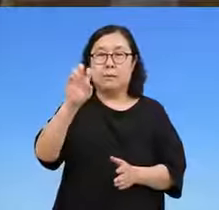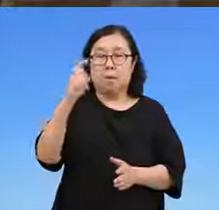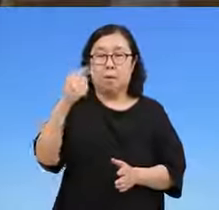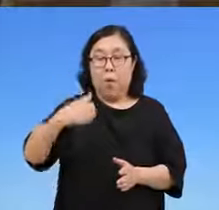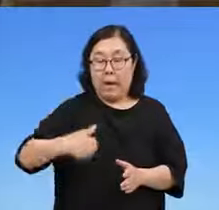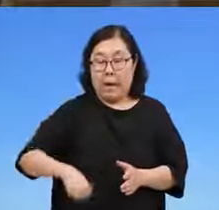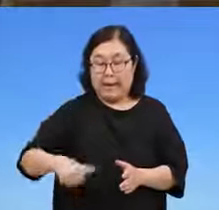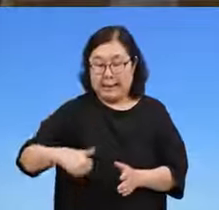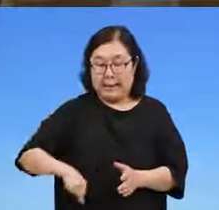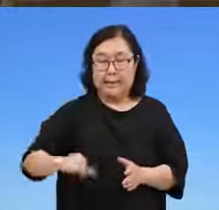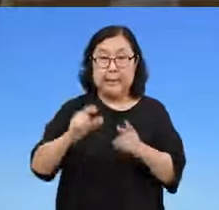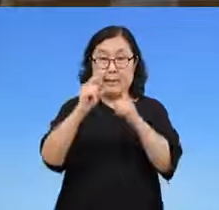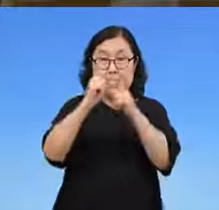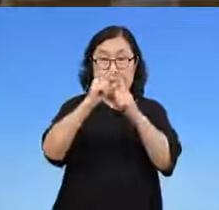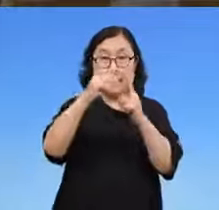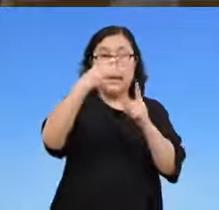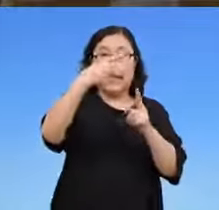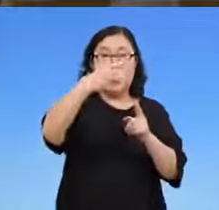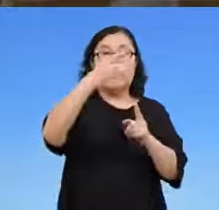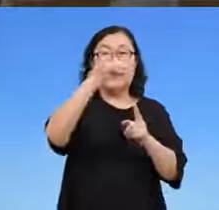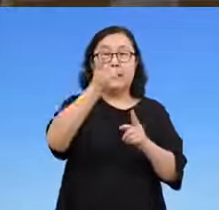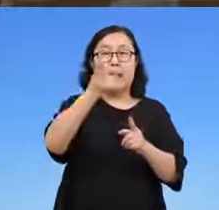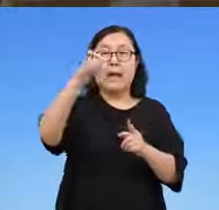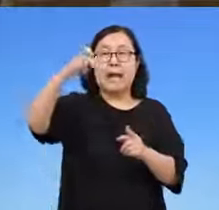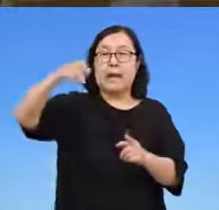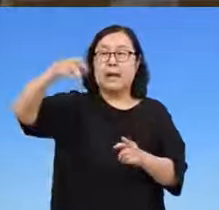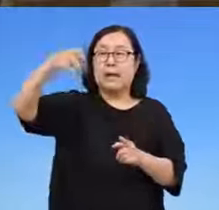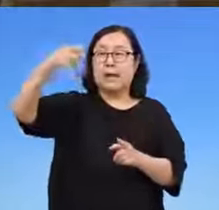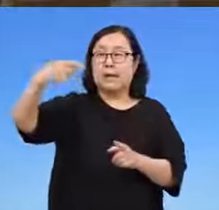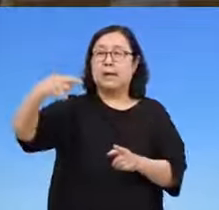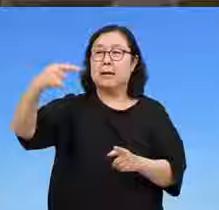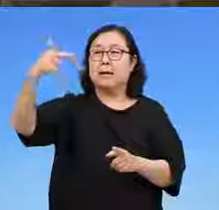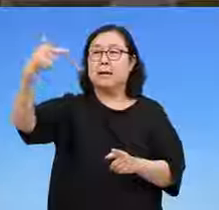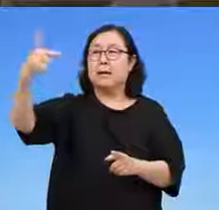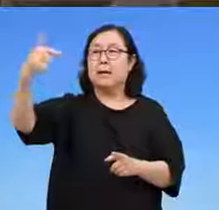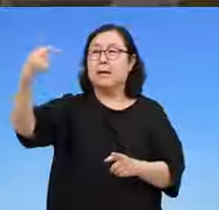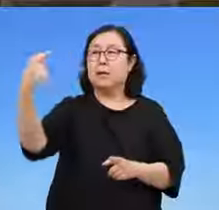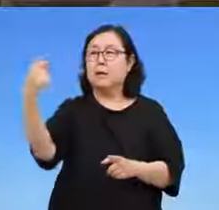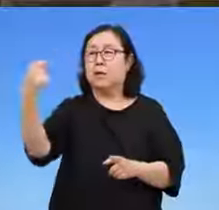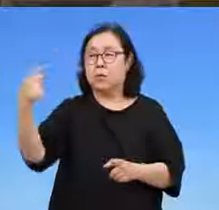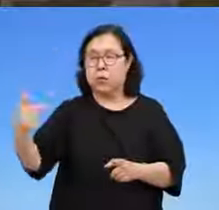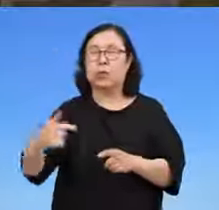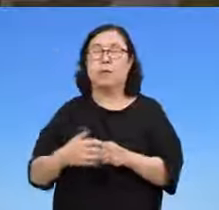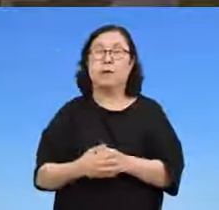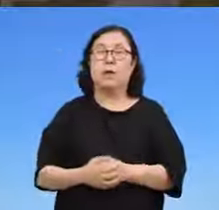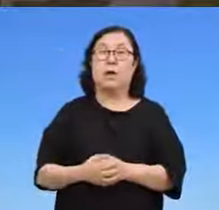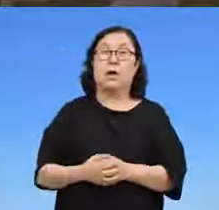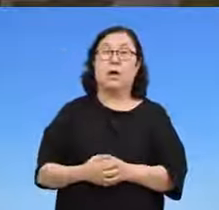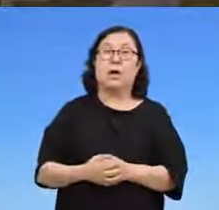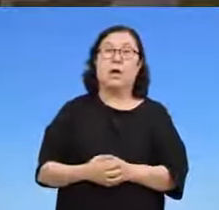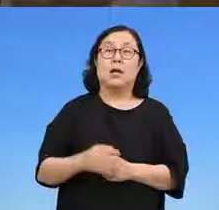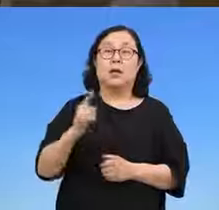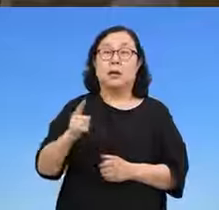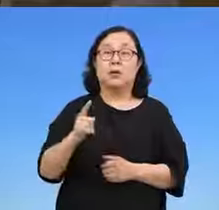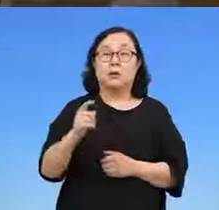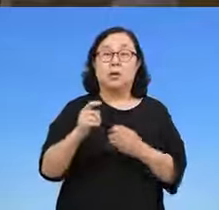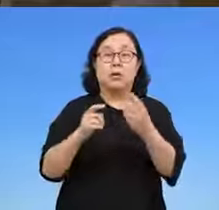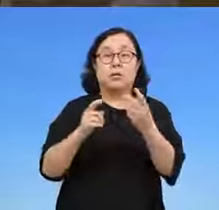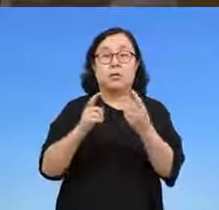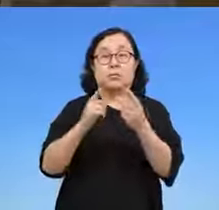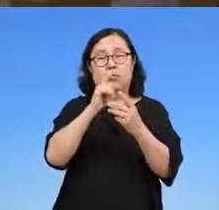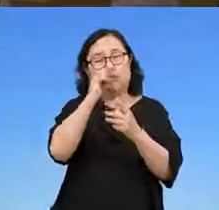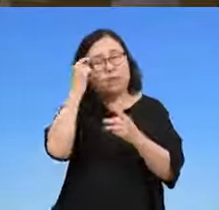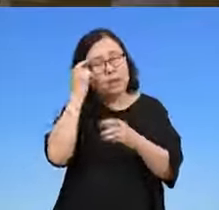오네시모를 위하여. 이 아들이 테크논이에요. 저는 이 세 가지 의미를 묵상을 하면서 마음이 너무너무 은혜가